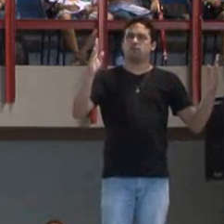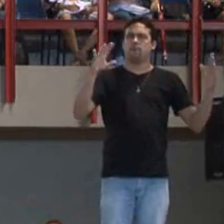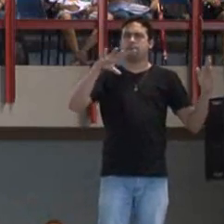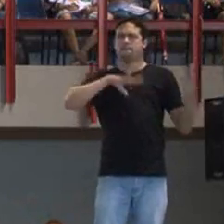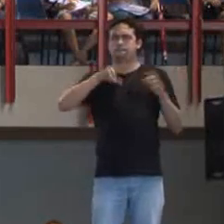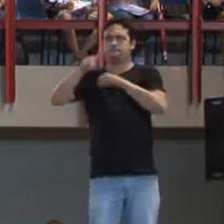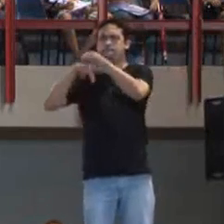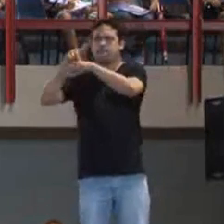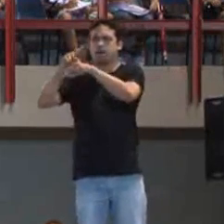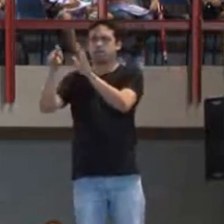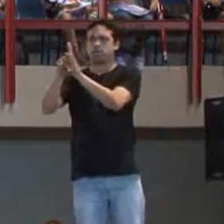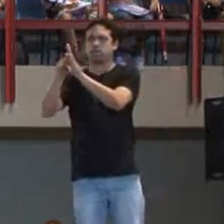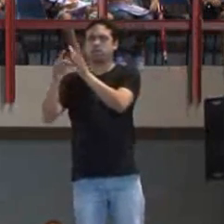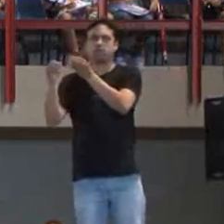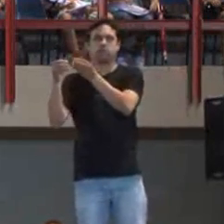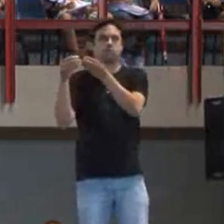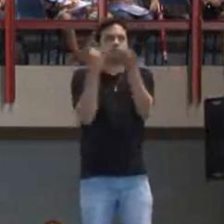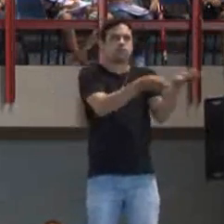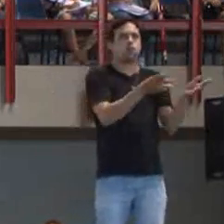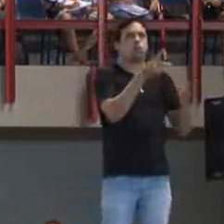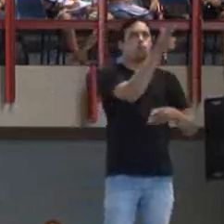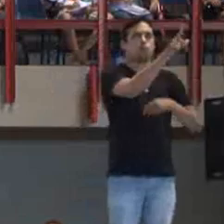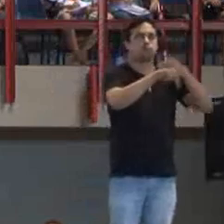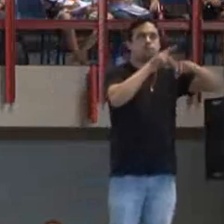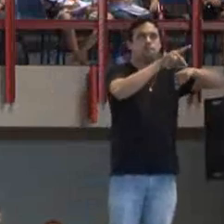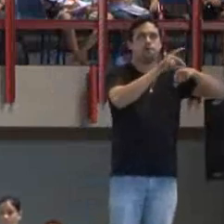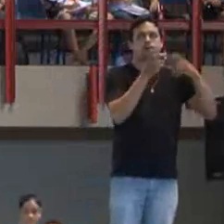para outro? Peraí, então vamos lá. Tá?